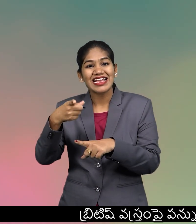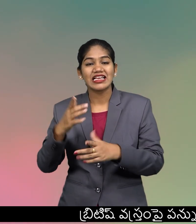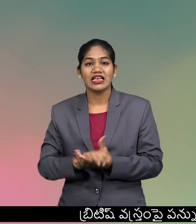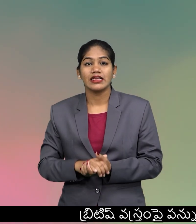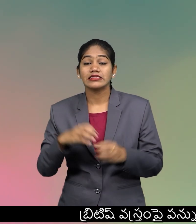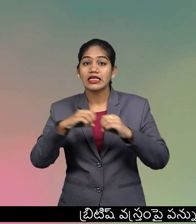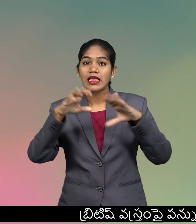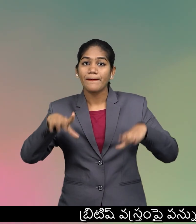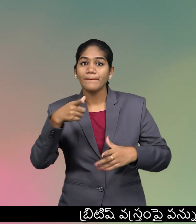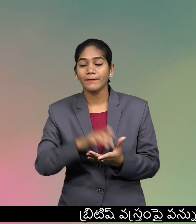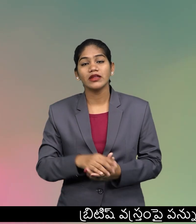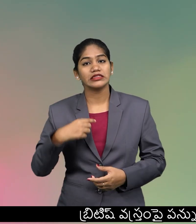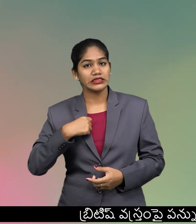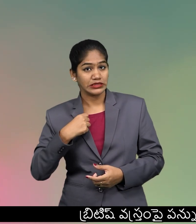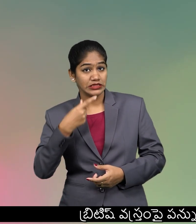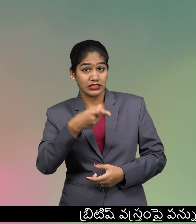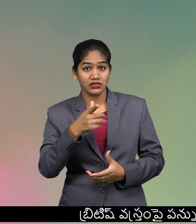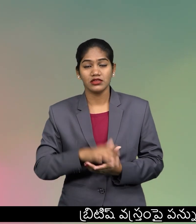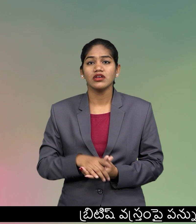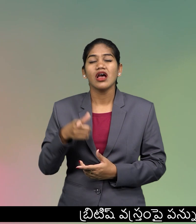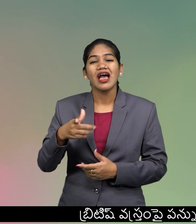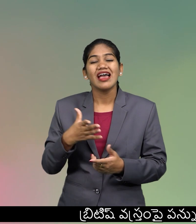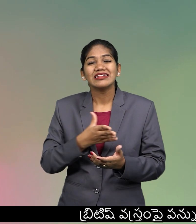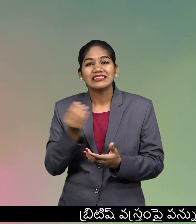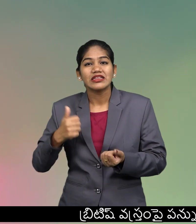బ్రిటిష్ వస్త్రంపై పన్ను విధించాలని డిమాండ్ చేశారు.